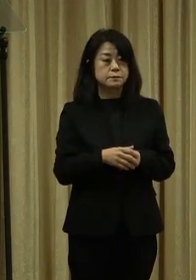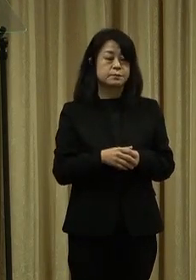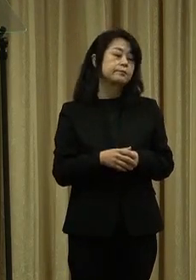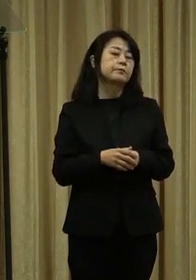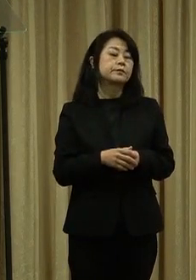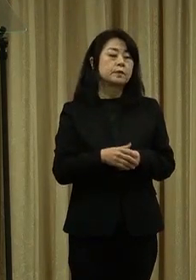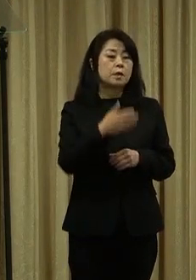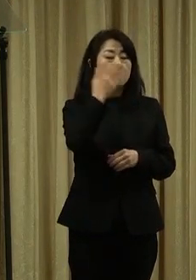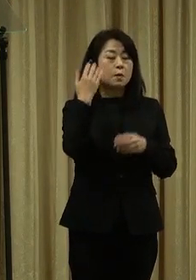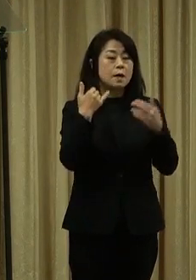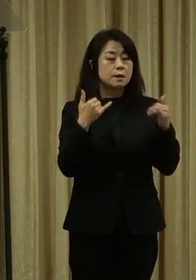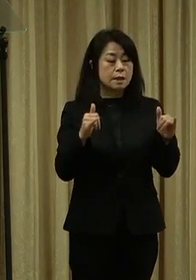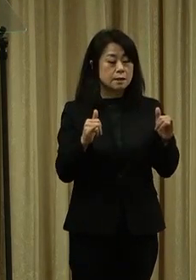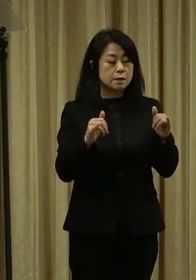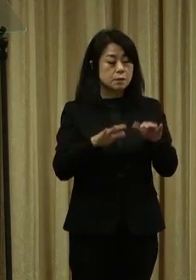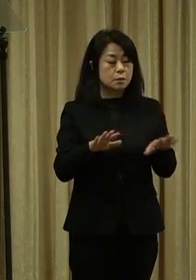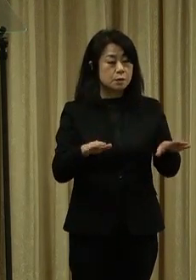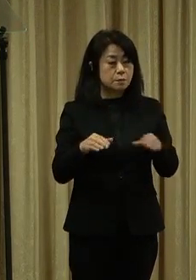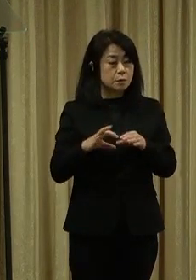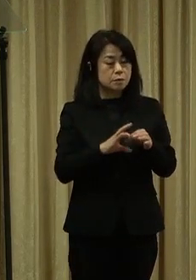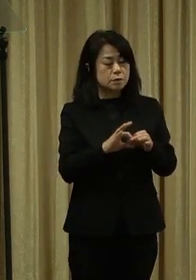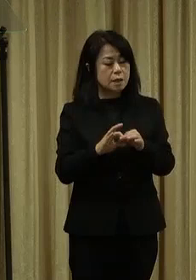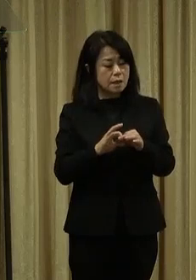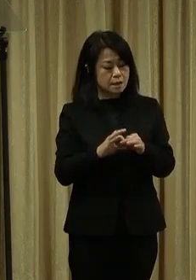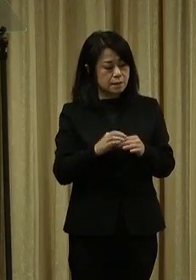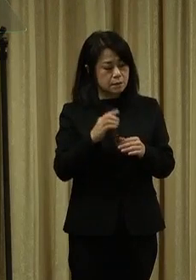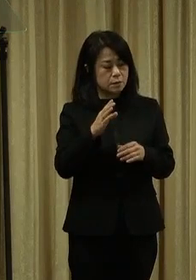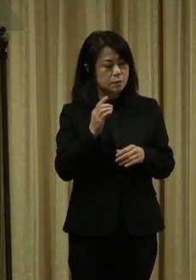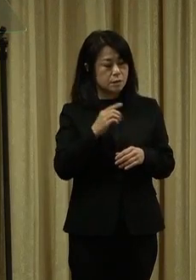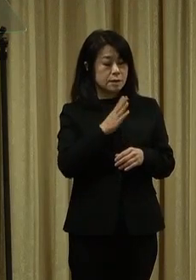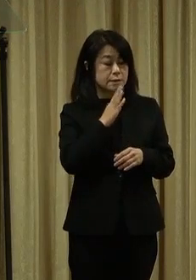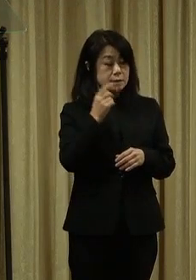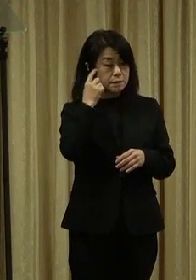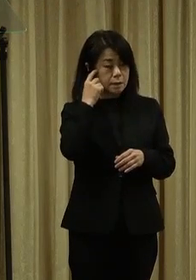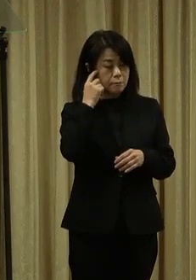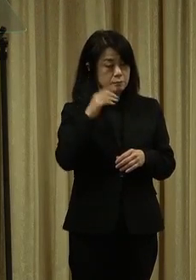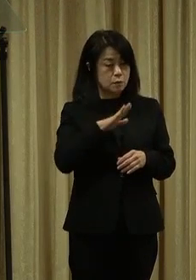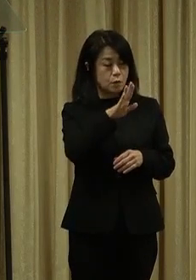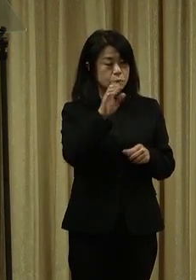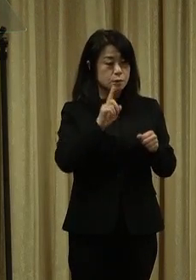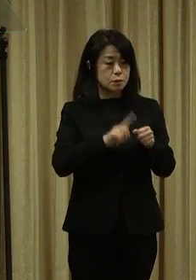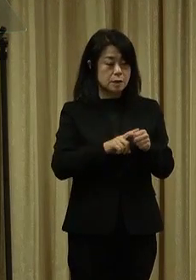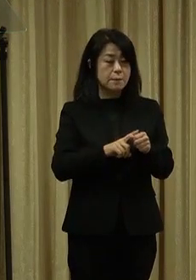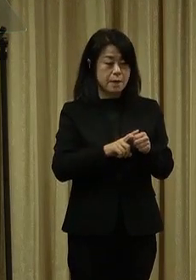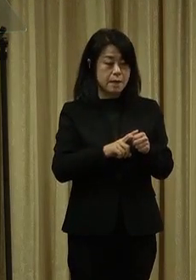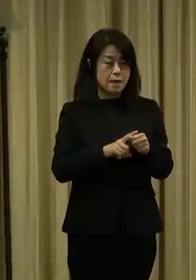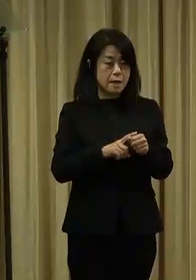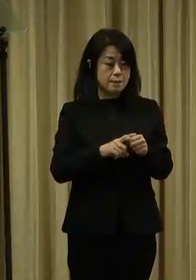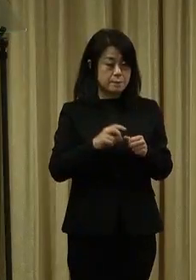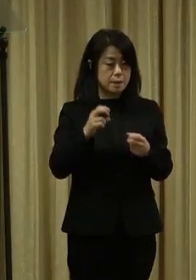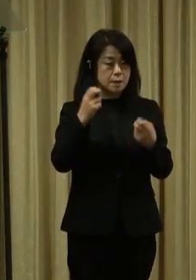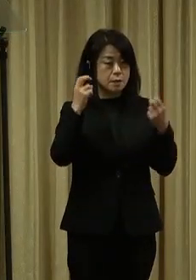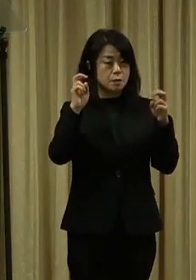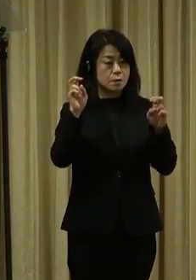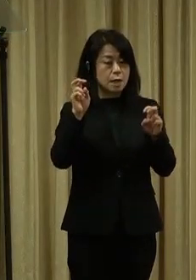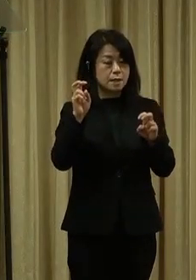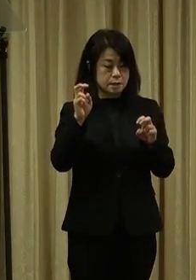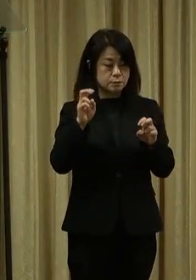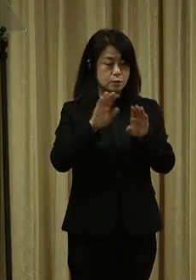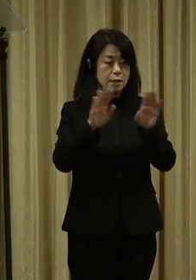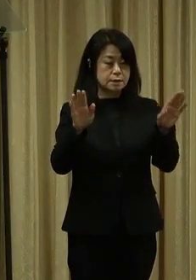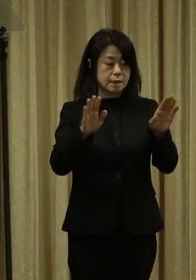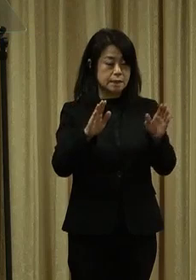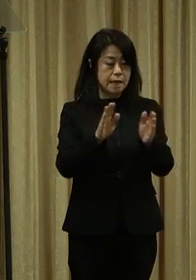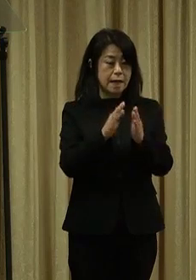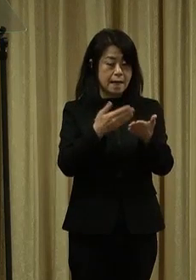また若者・子どものつながり実感の充実によるウェルビーイング向上のためロゲーニングの開催や絵本による